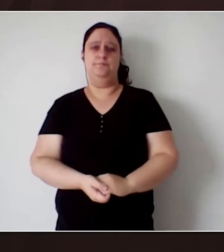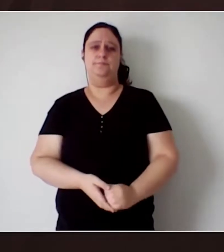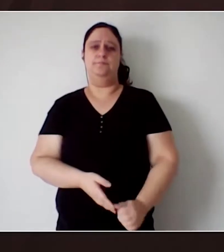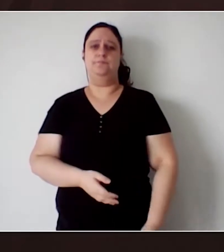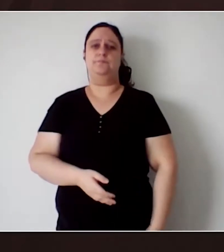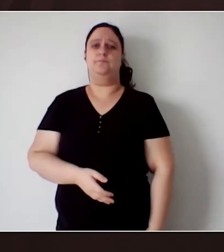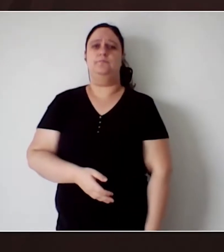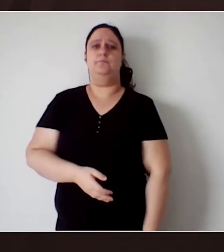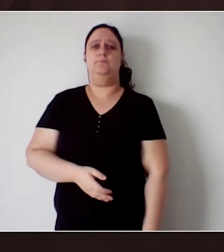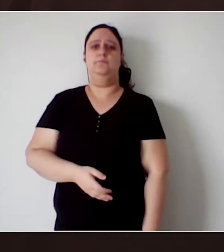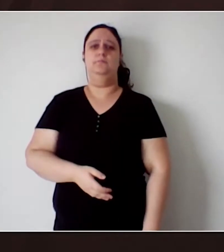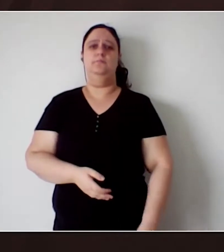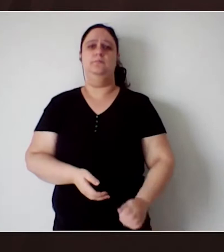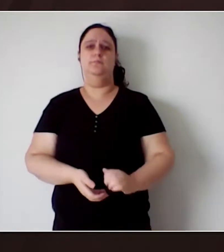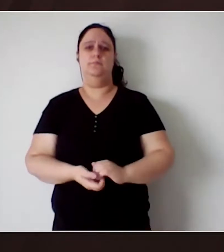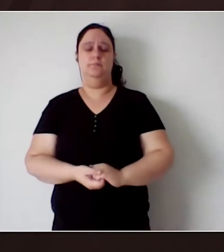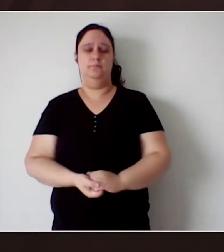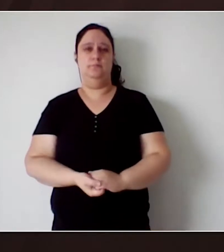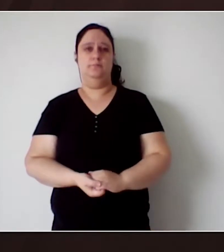E muitos